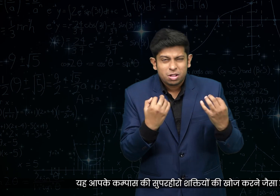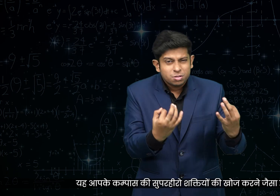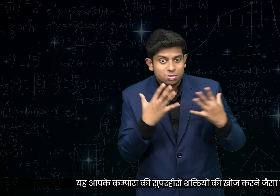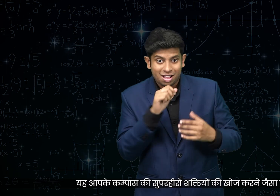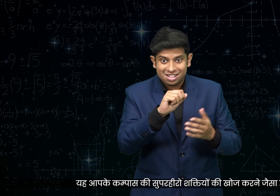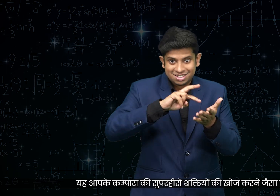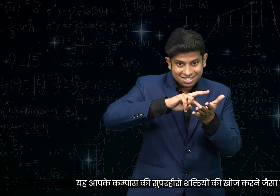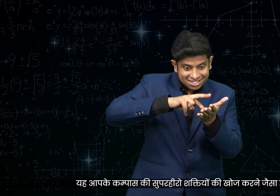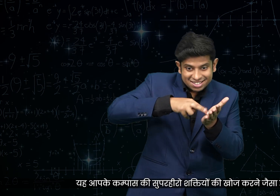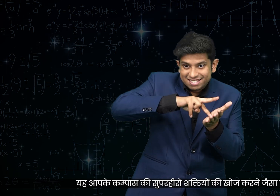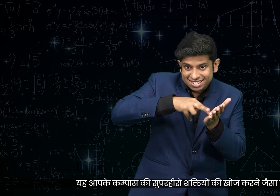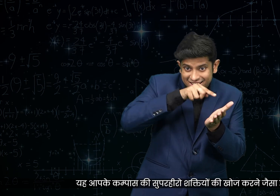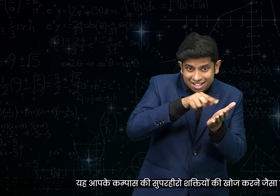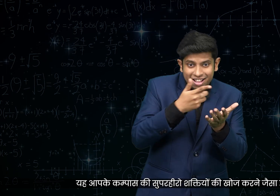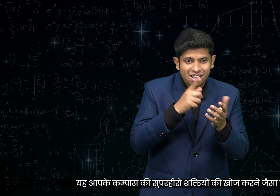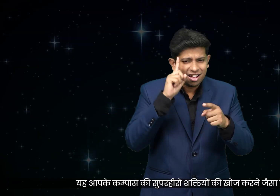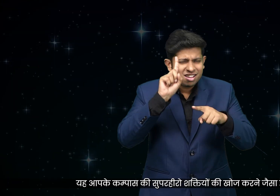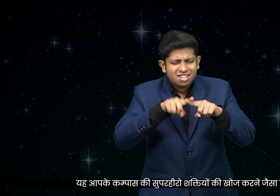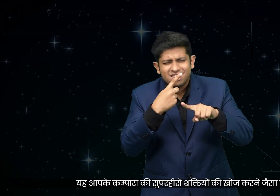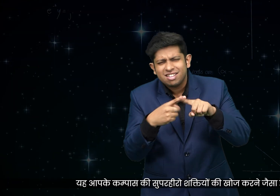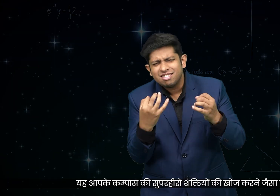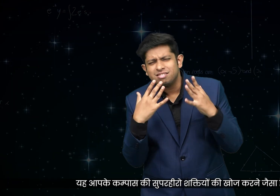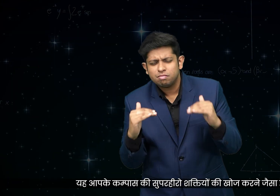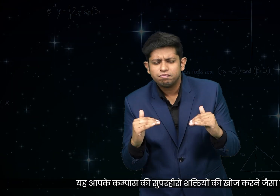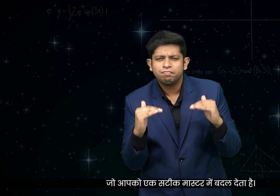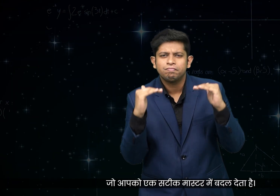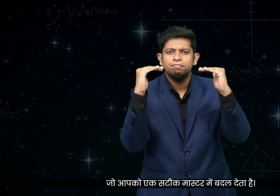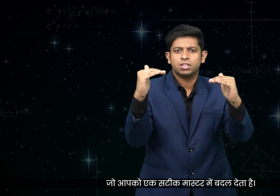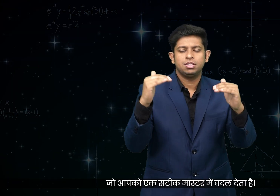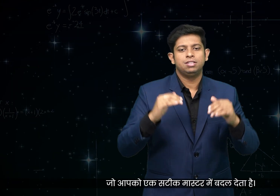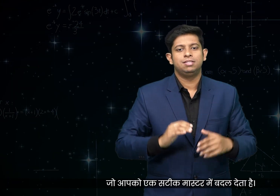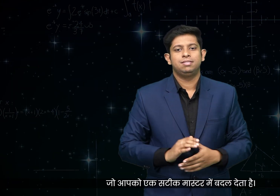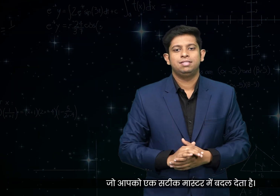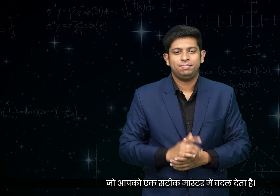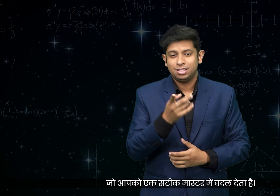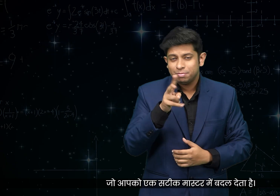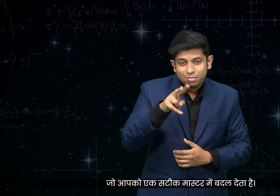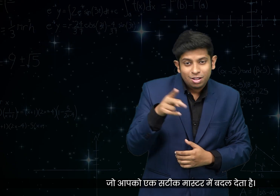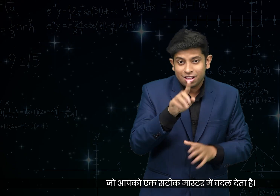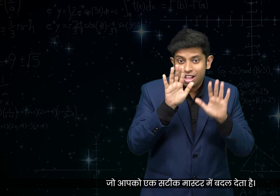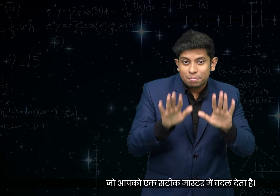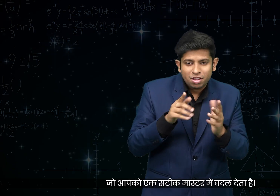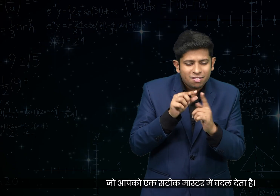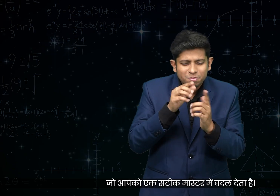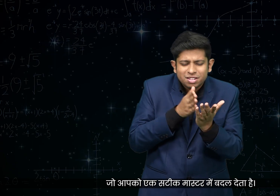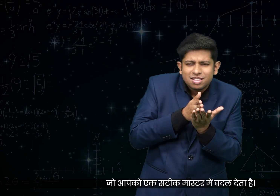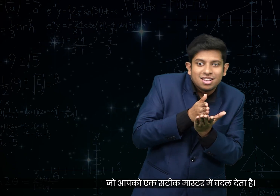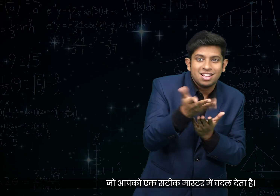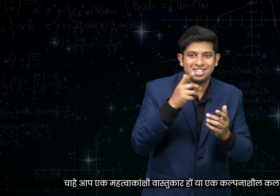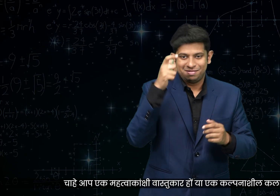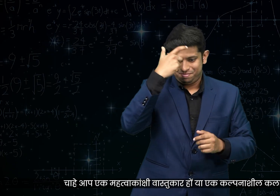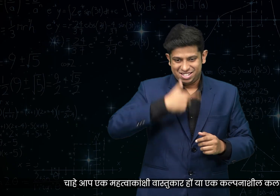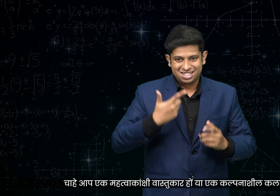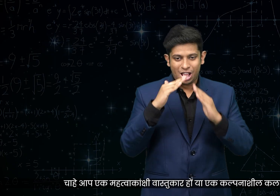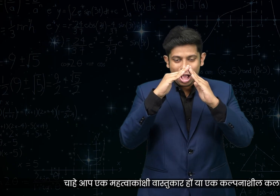की सुपरहीरो शक्तियों की खोज करने के जैसे है, जो आपको एक सटीक मास्टर में बदल देता